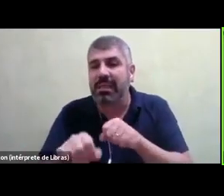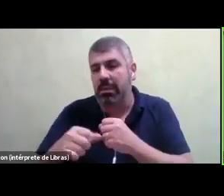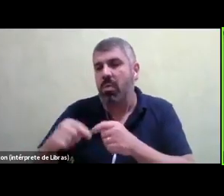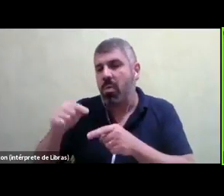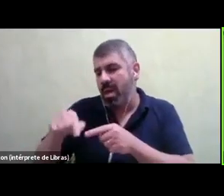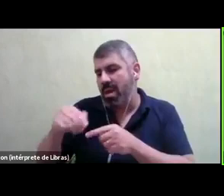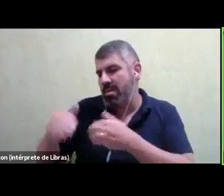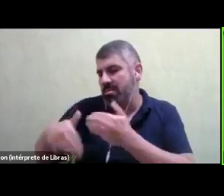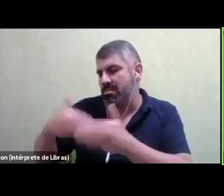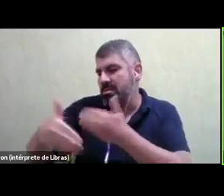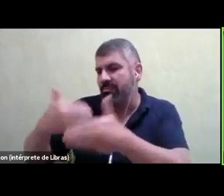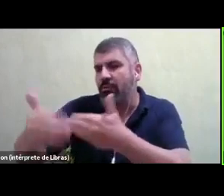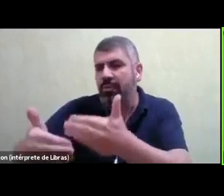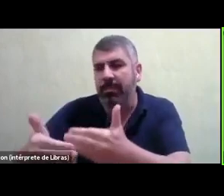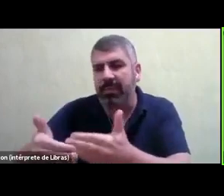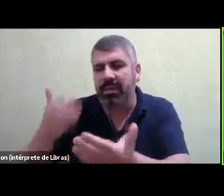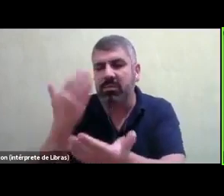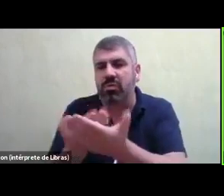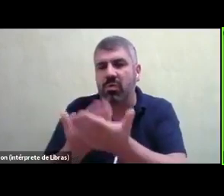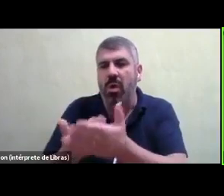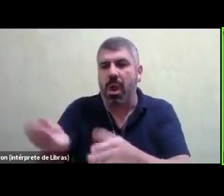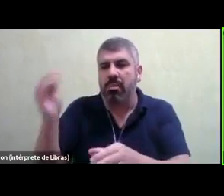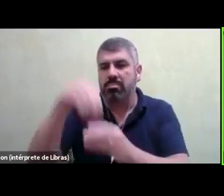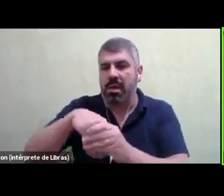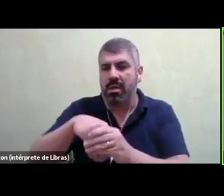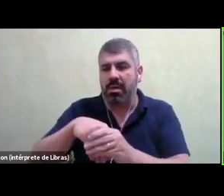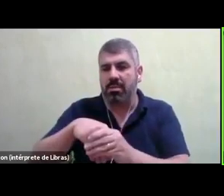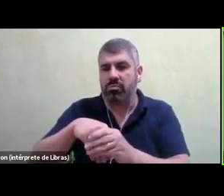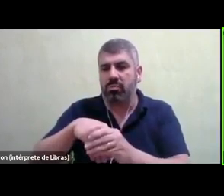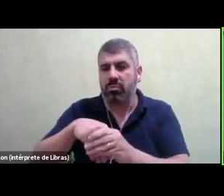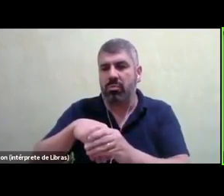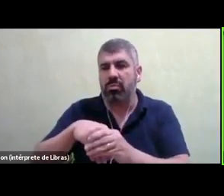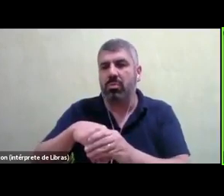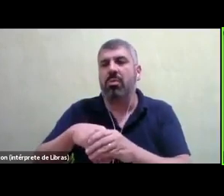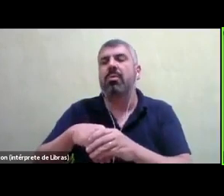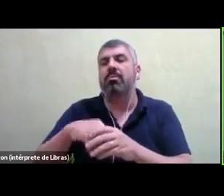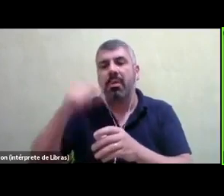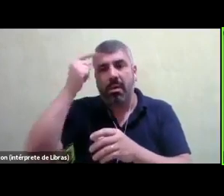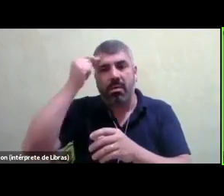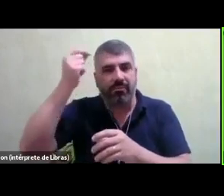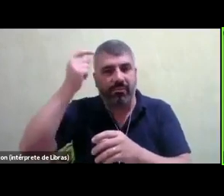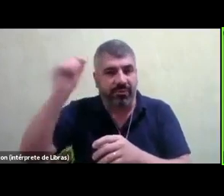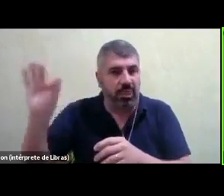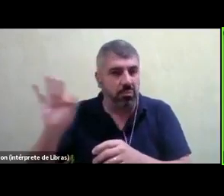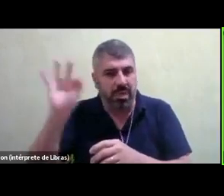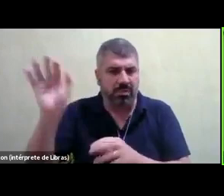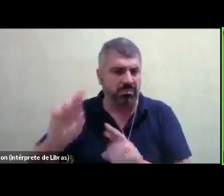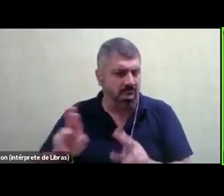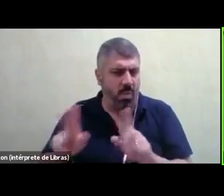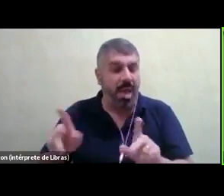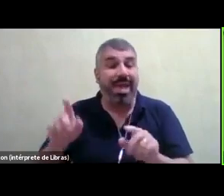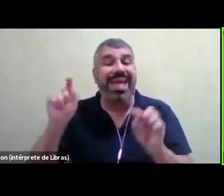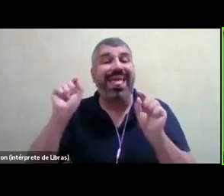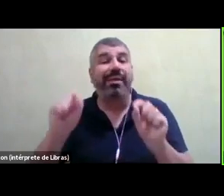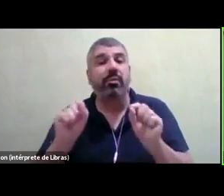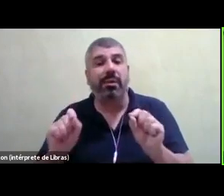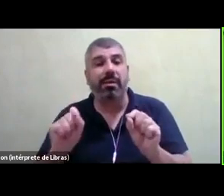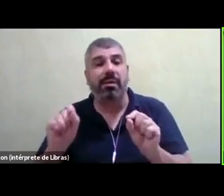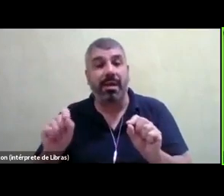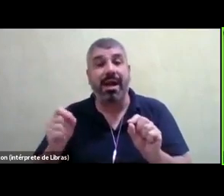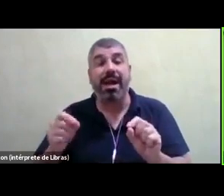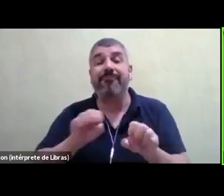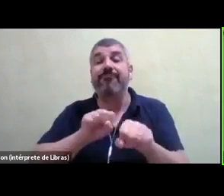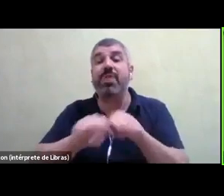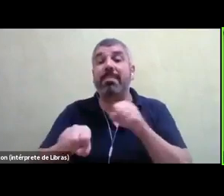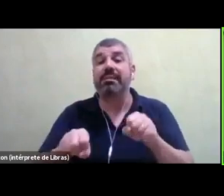desenvolvimento em âmbito escolar, em âmbito acadêmico, né? A gente pensa na formação na vida,